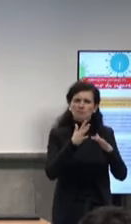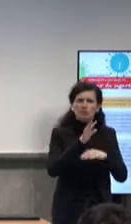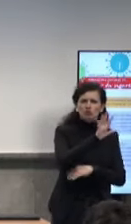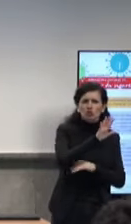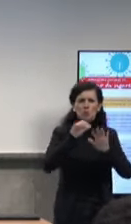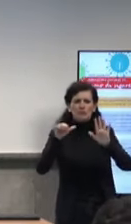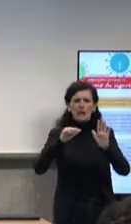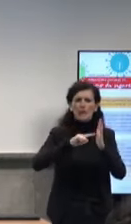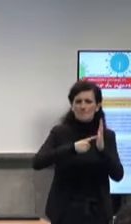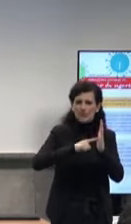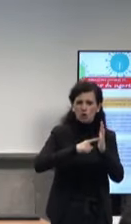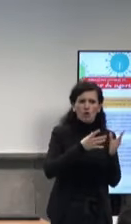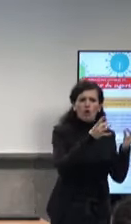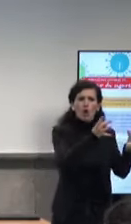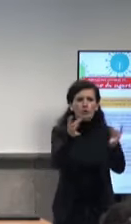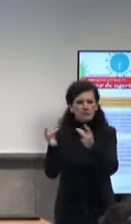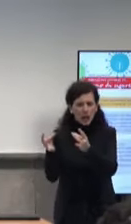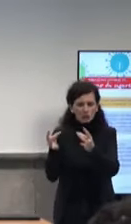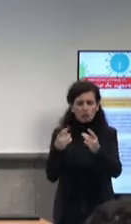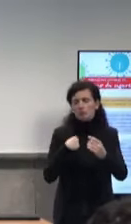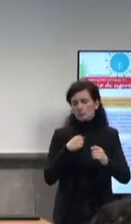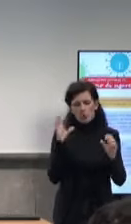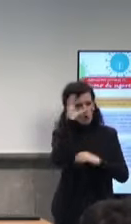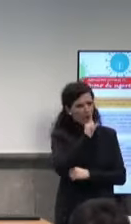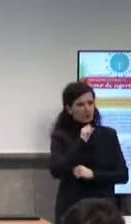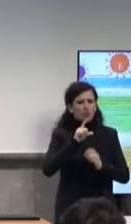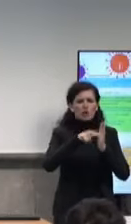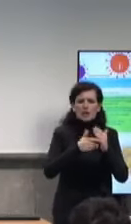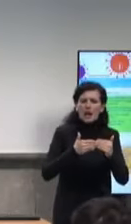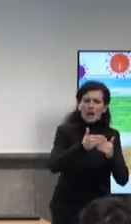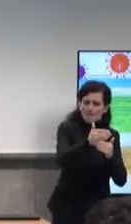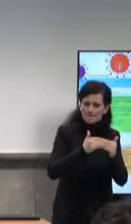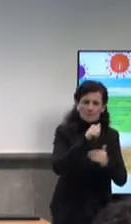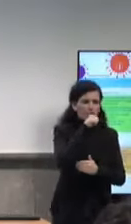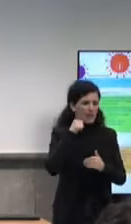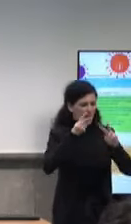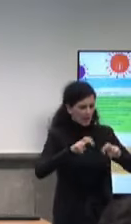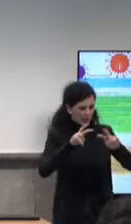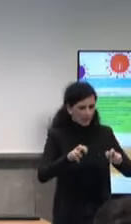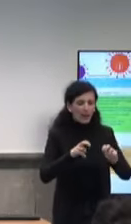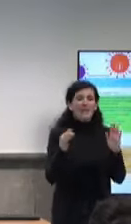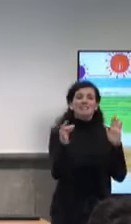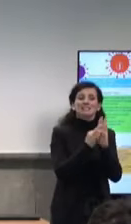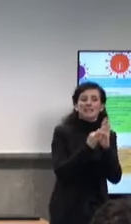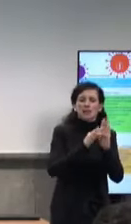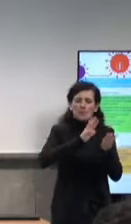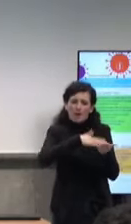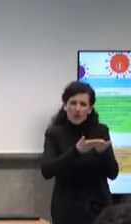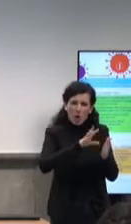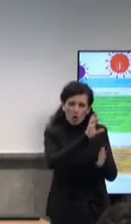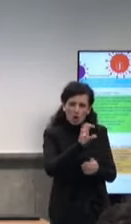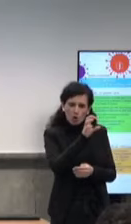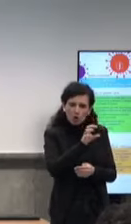per esempio io capisco che per i giorni capisco che le stime sono quello che vuole ma collegati